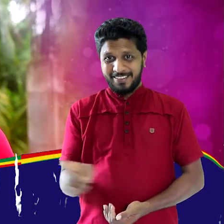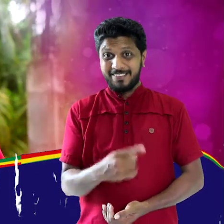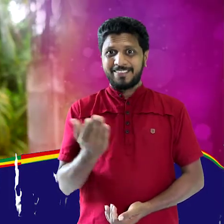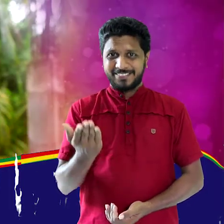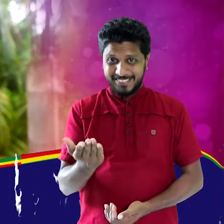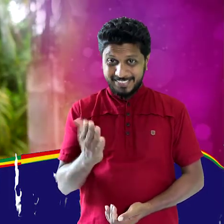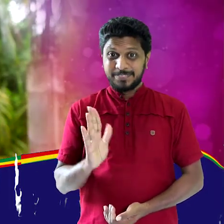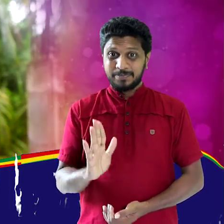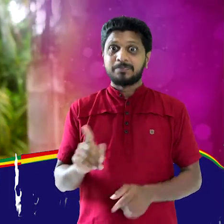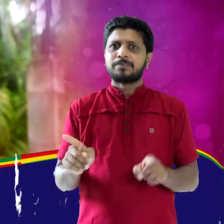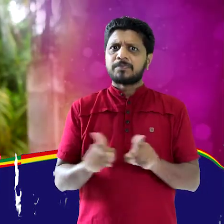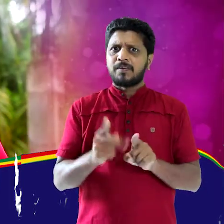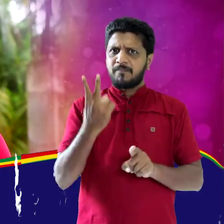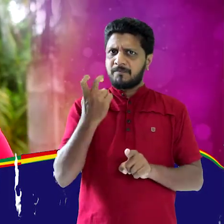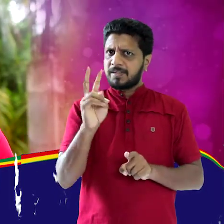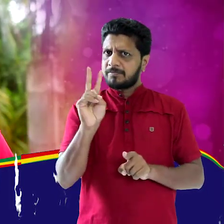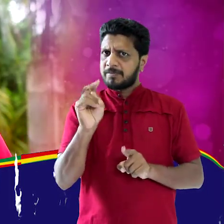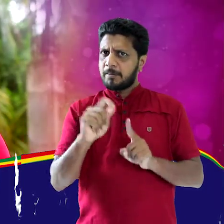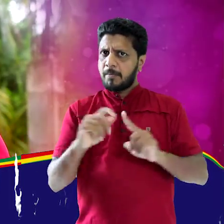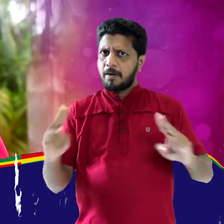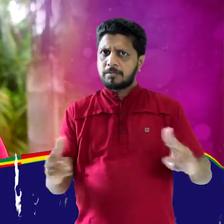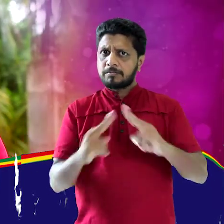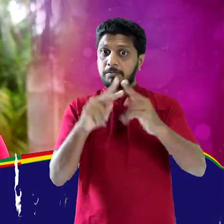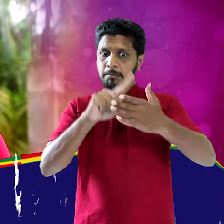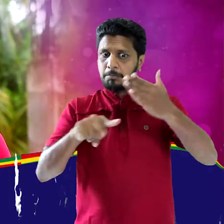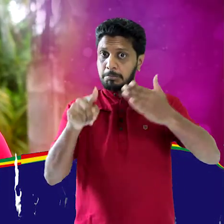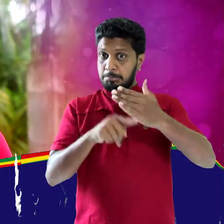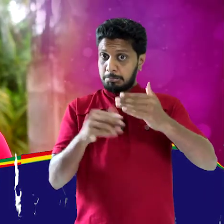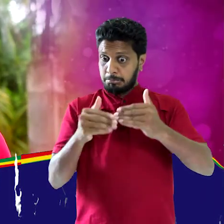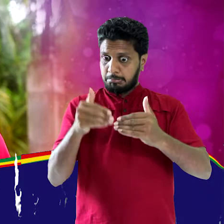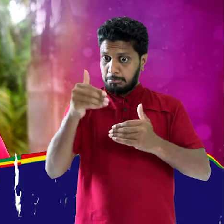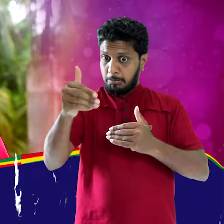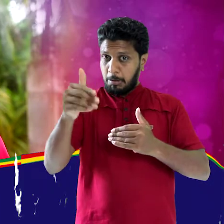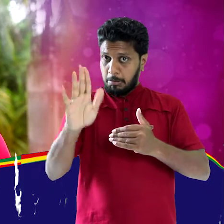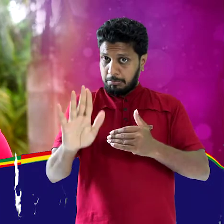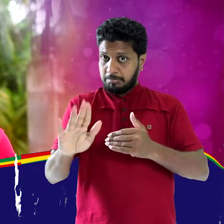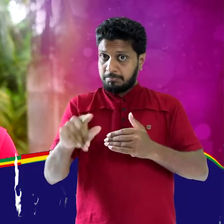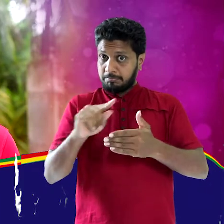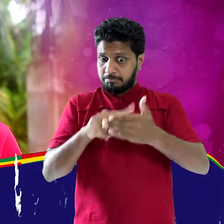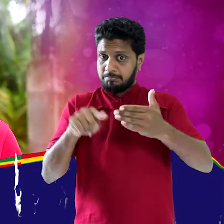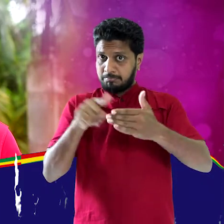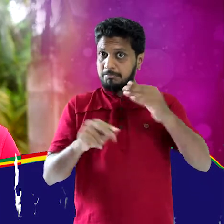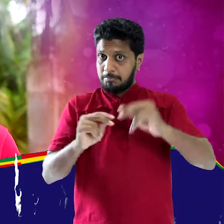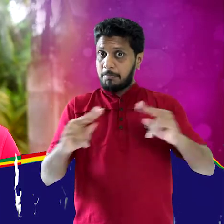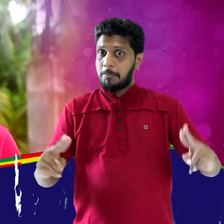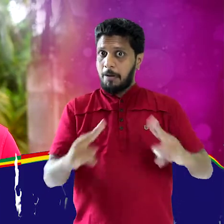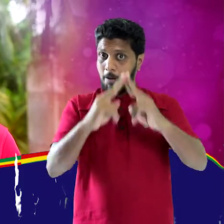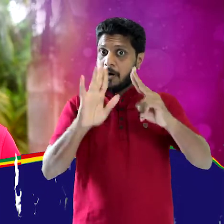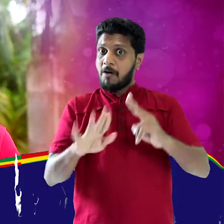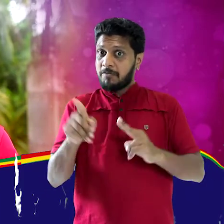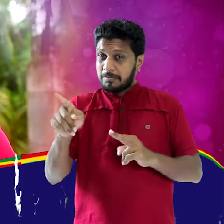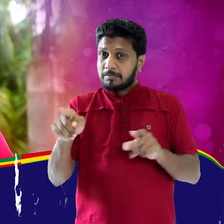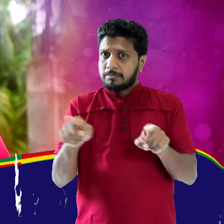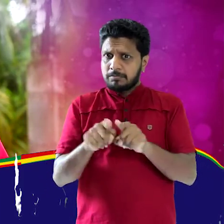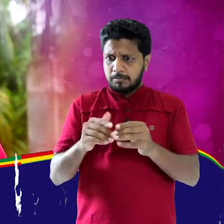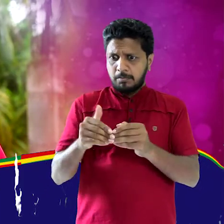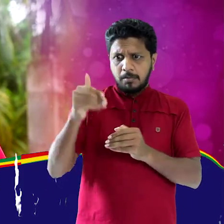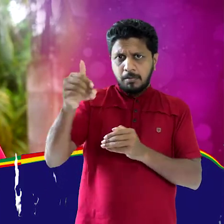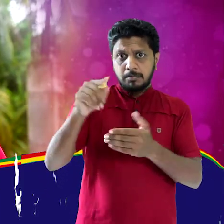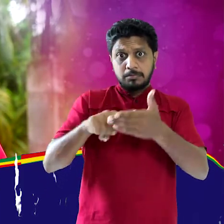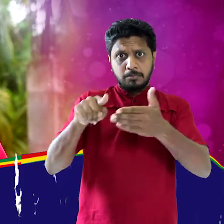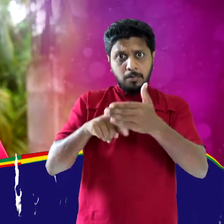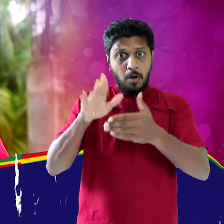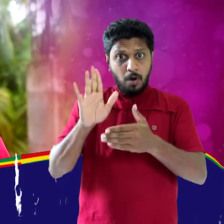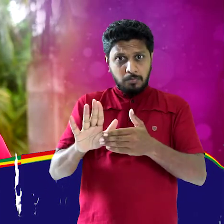සුබ දවසක් වේවා 2020 පාර්ලිමේන්තු මැතිවරණය අපේ රටේ ඉතාමත් තීරණාත්මක නිමේෂයක පැමිණ තියෙන පාර්ලිමේන්තු මැතිවරණයක්. මේ පාර්ලිමේන්තු